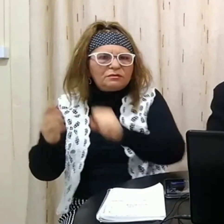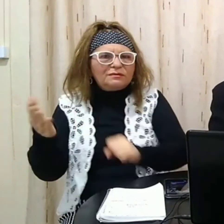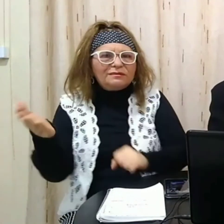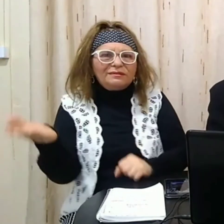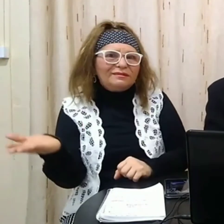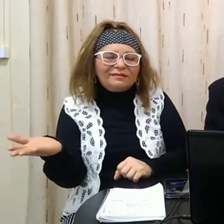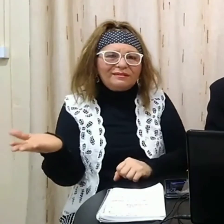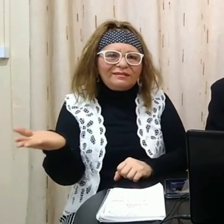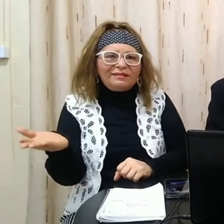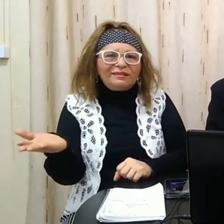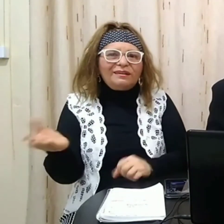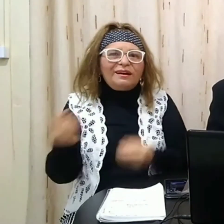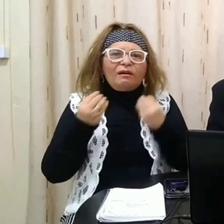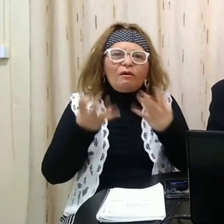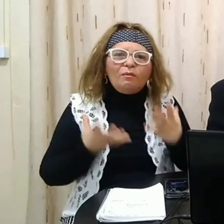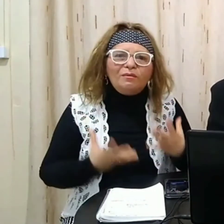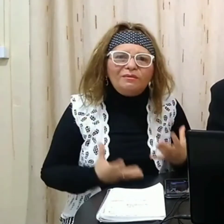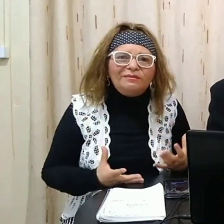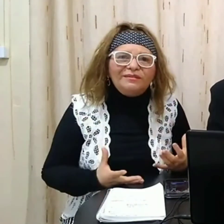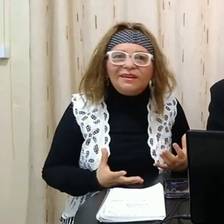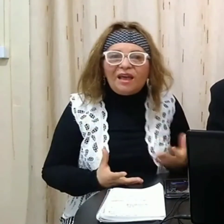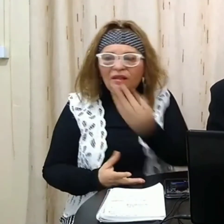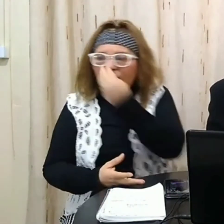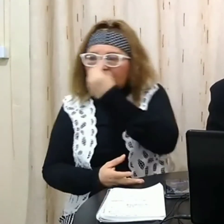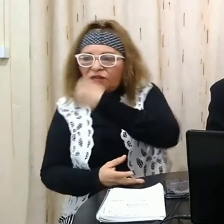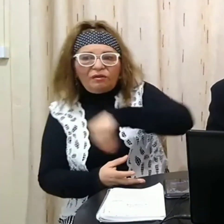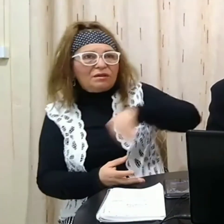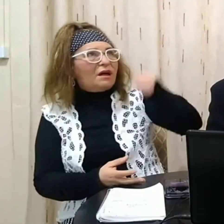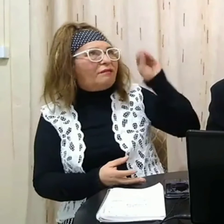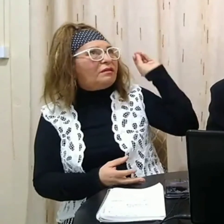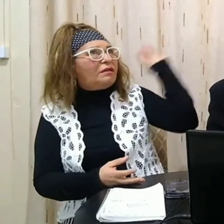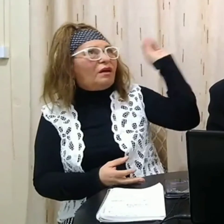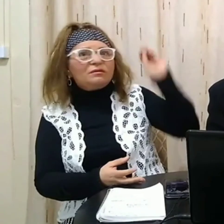que a gente age em desvalorizar o nosso Deus, mesmo sabendo quem